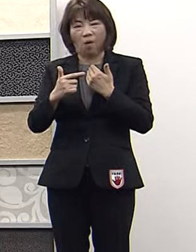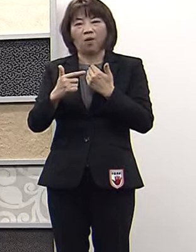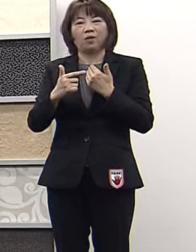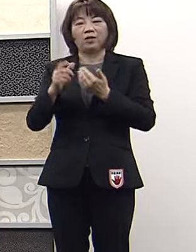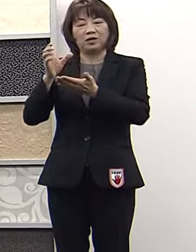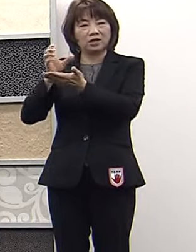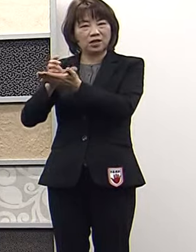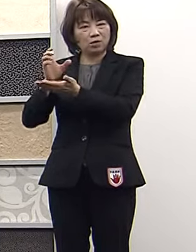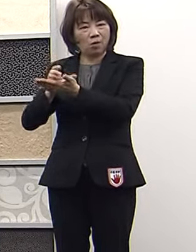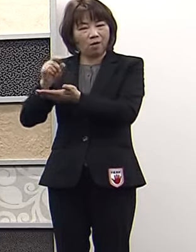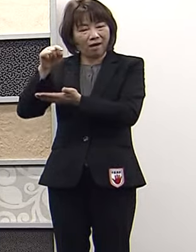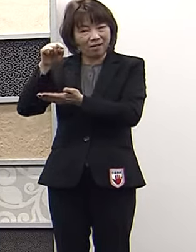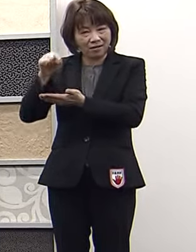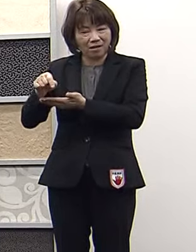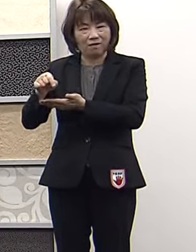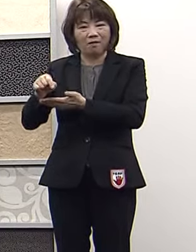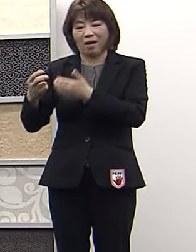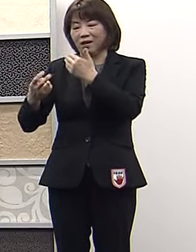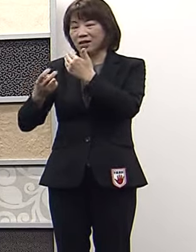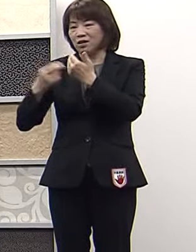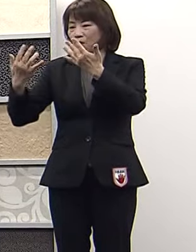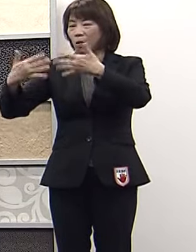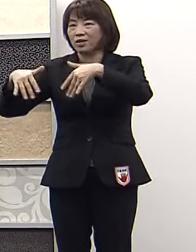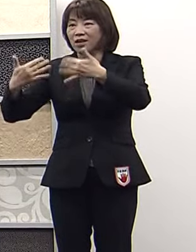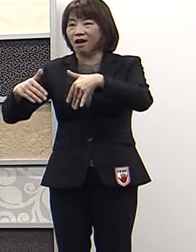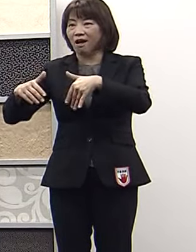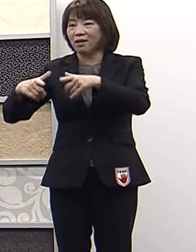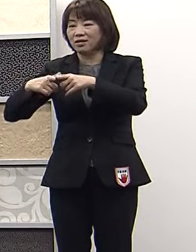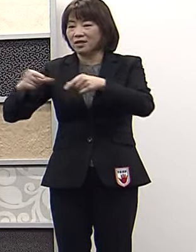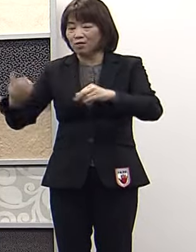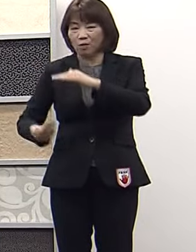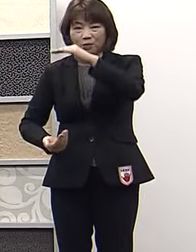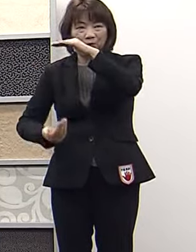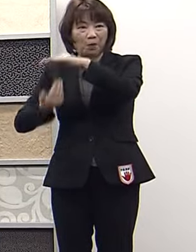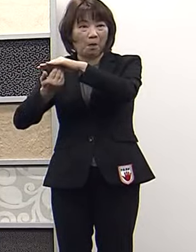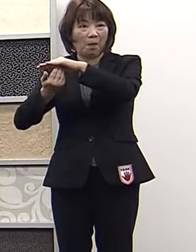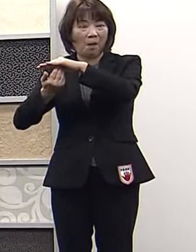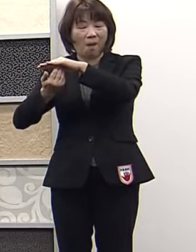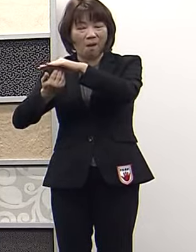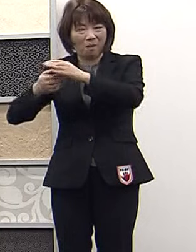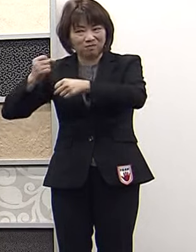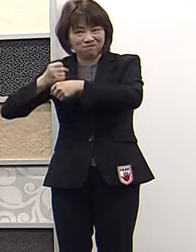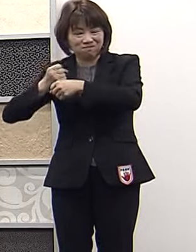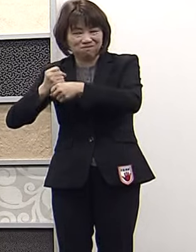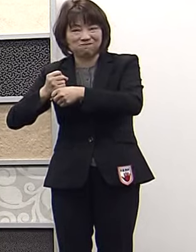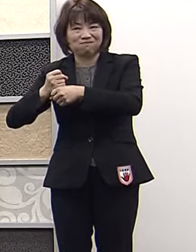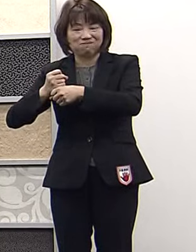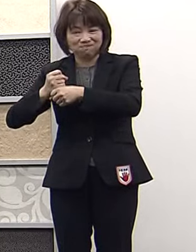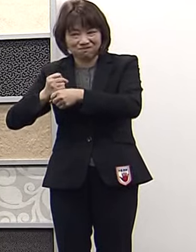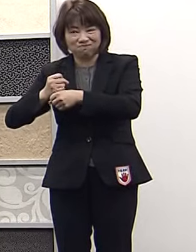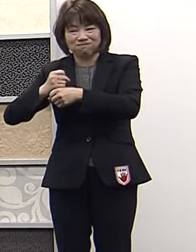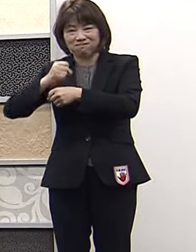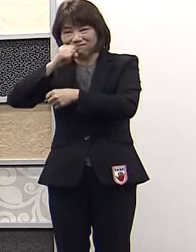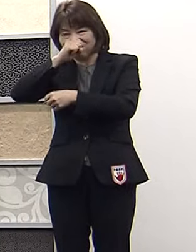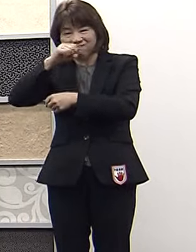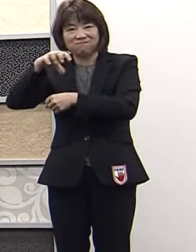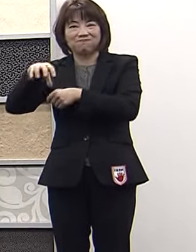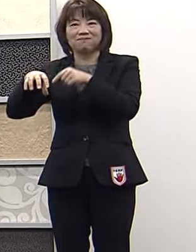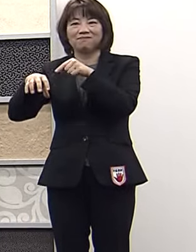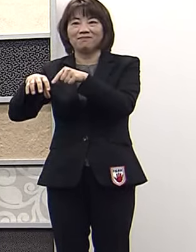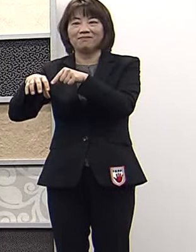その医療機器に関しましては全国ナンバーワンの生産額を、誇る一大中心地ですけれども、